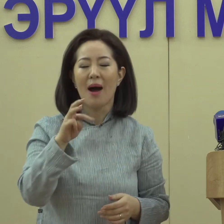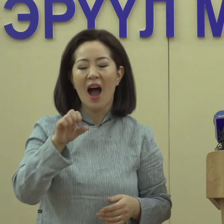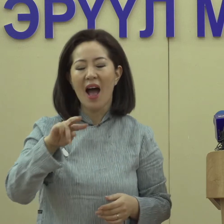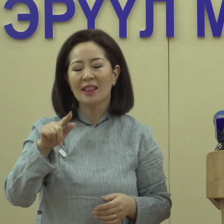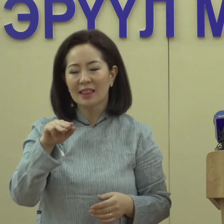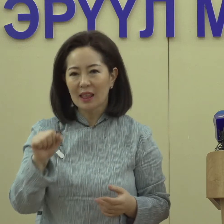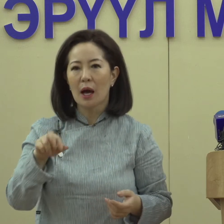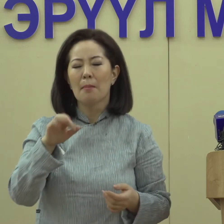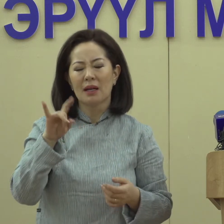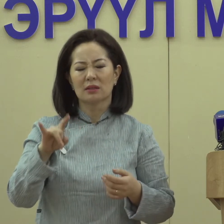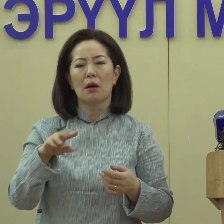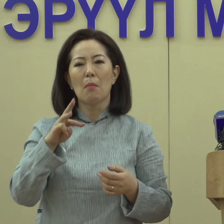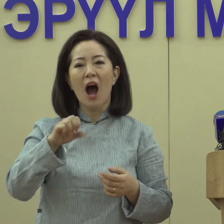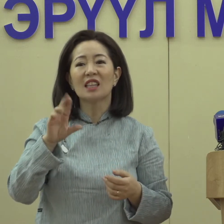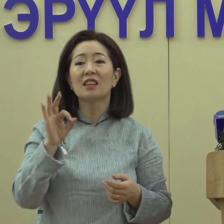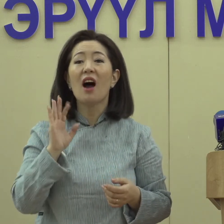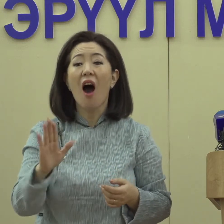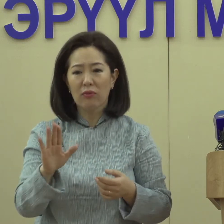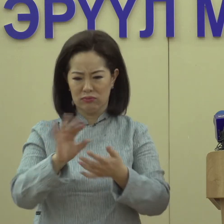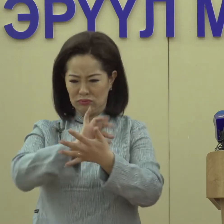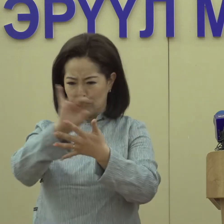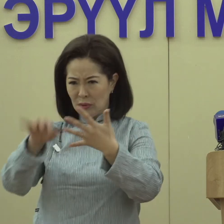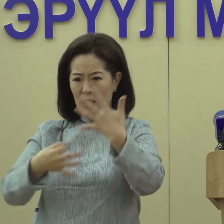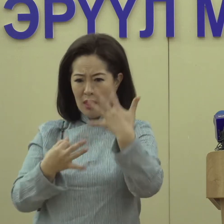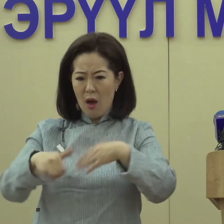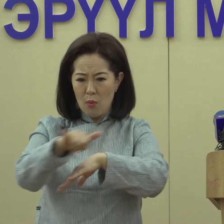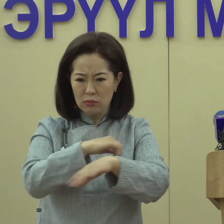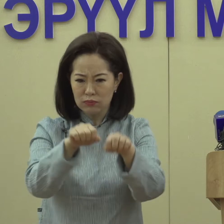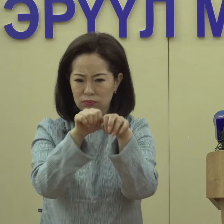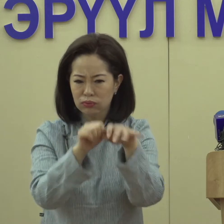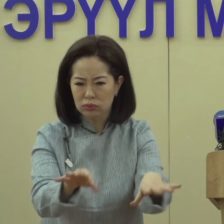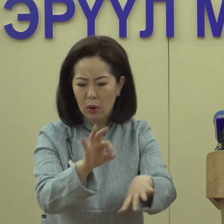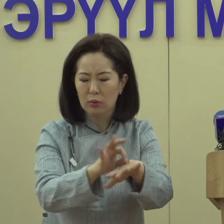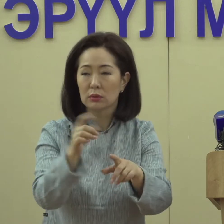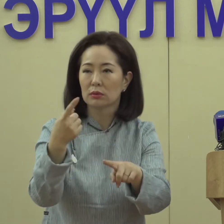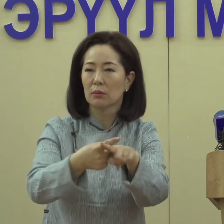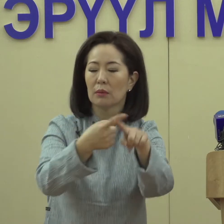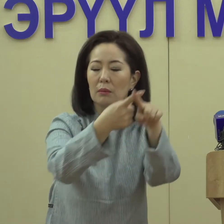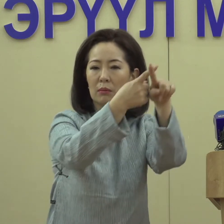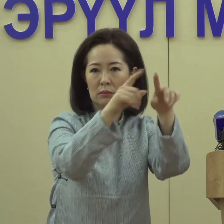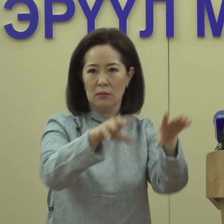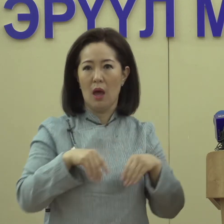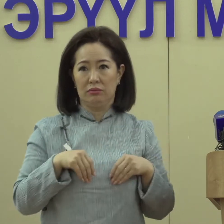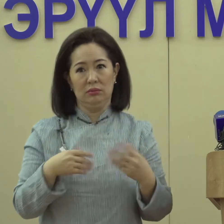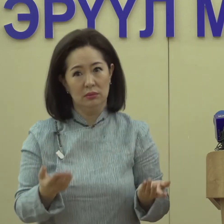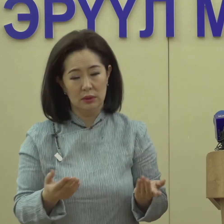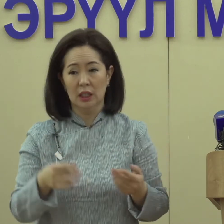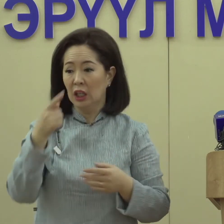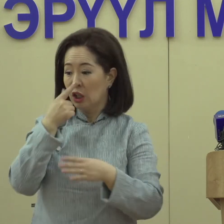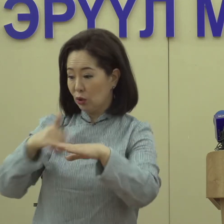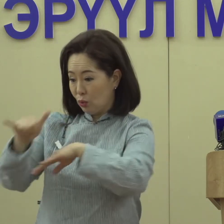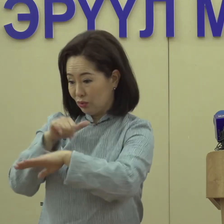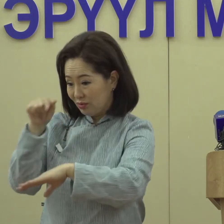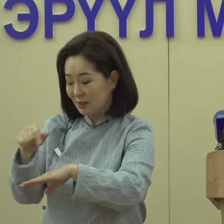Мальта, Мартиник, Малдав зэрэг 8 орон нутаг дэвсгэрт COVID-19-ийн халдвар нэмэгдээд байна. Хятад улсад нас